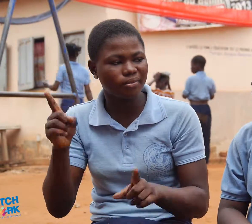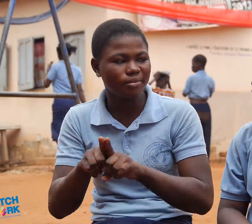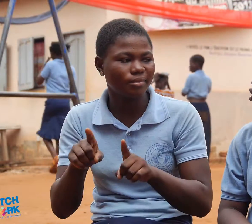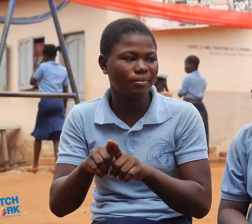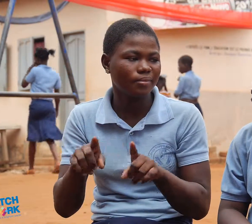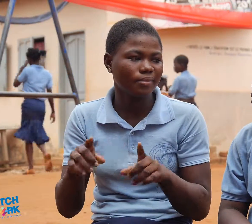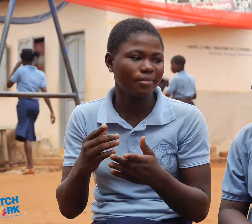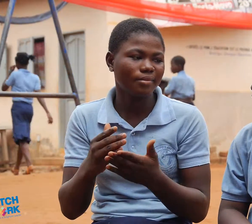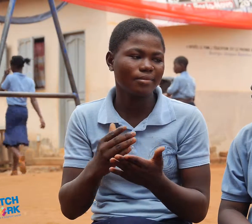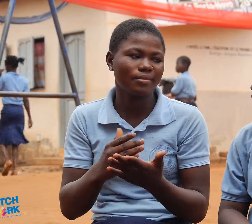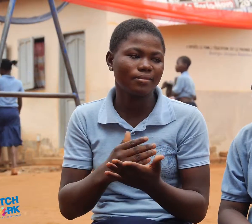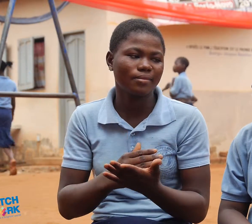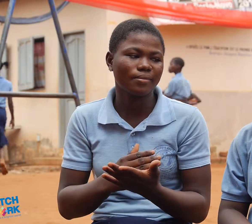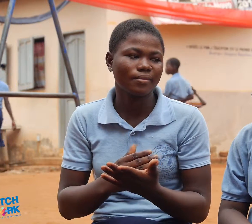Et je peux comprendre aussi les cours